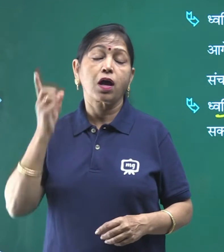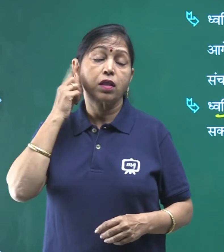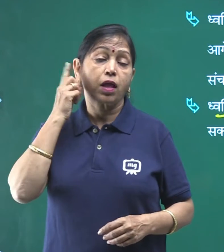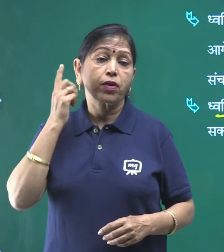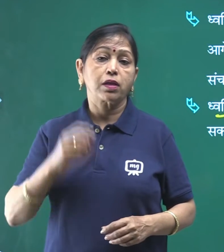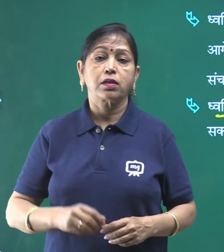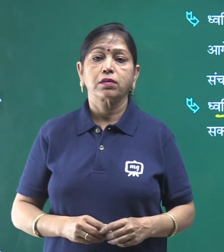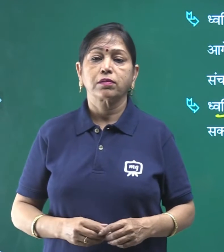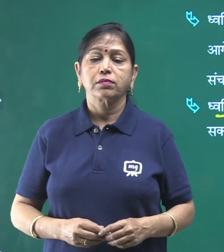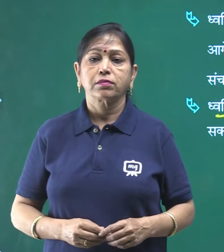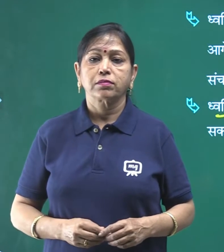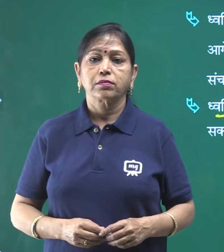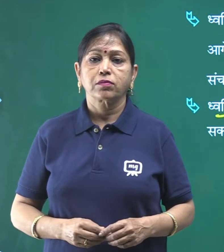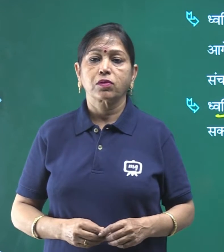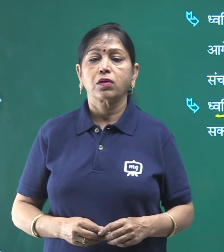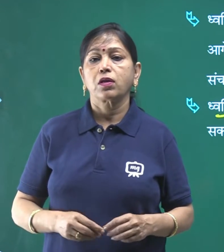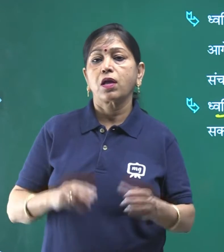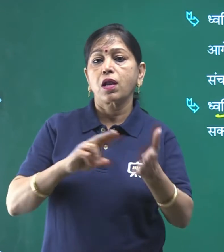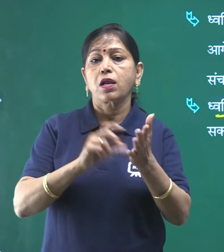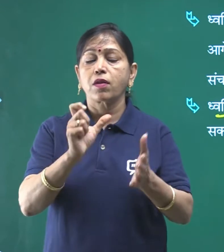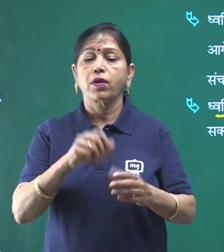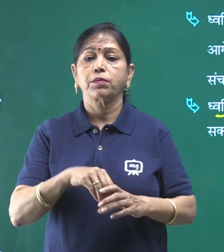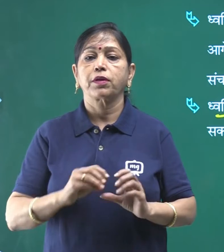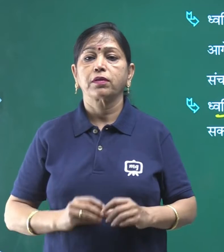ध्वनि निर्वात में